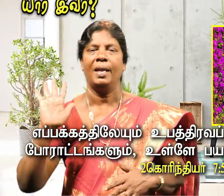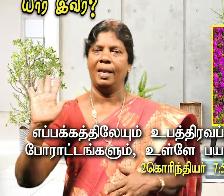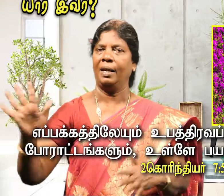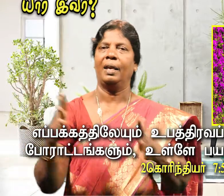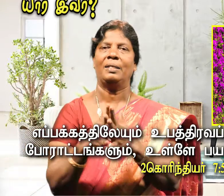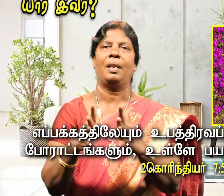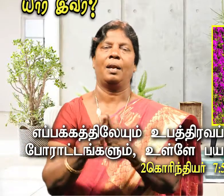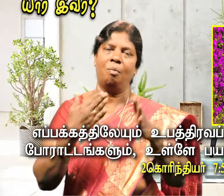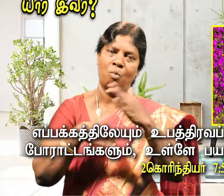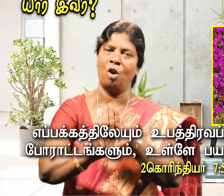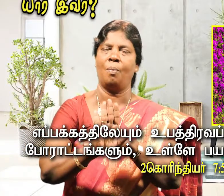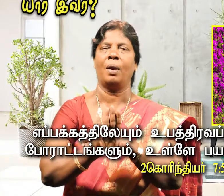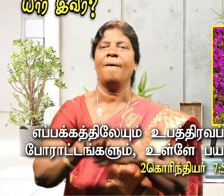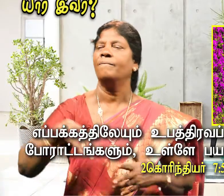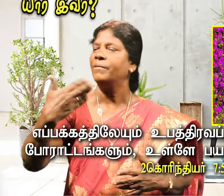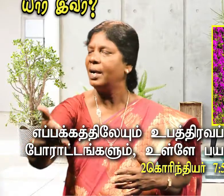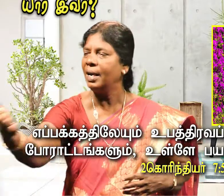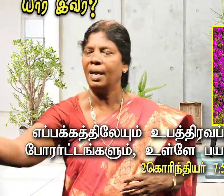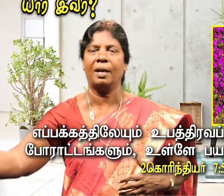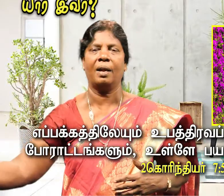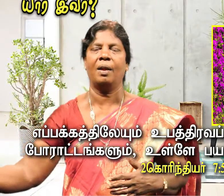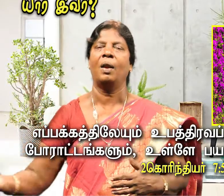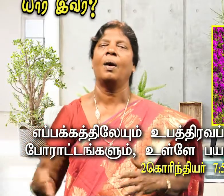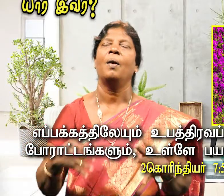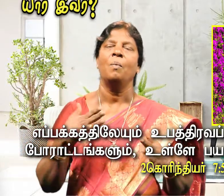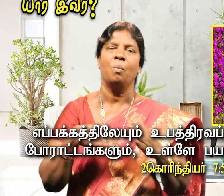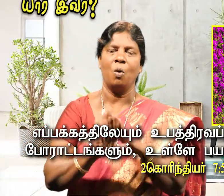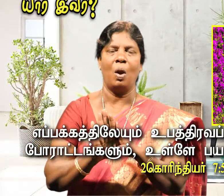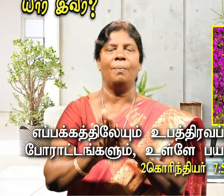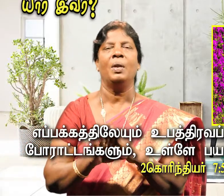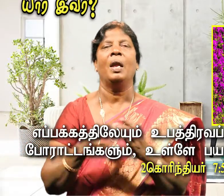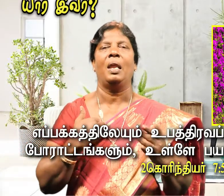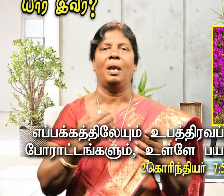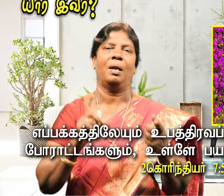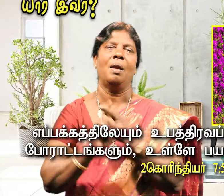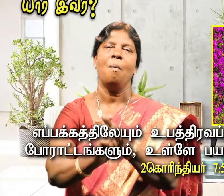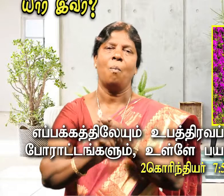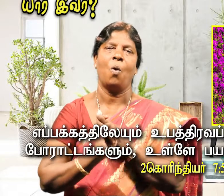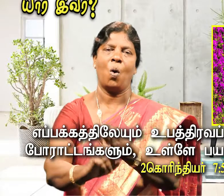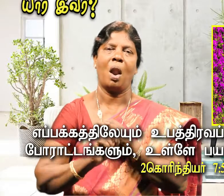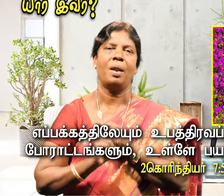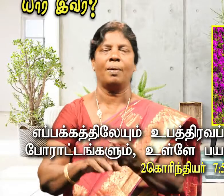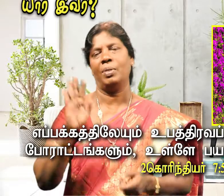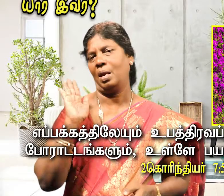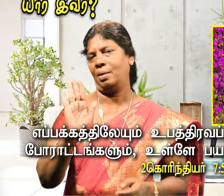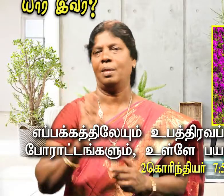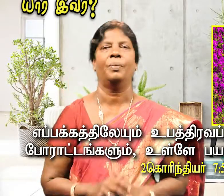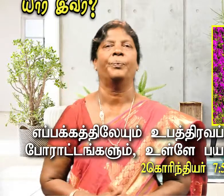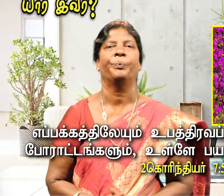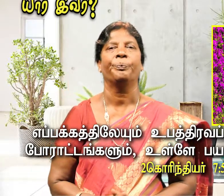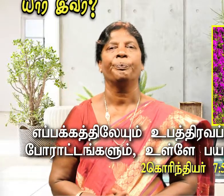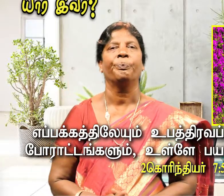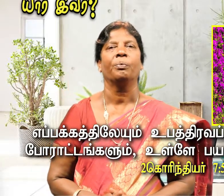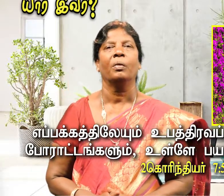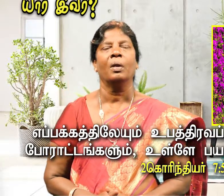வெளியில் இருக்கிற மனிதர்களாலே, வெளியில் இருந்த பாதகமான சூழ்நிலைகளினாலே எனக்கு